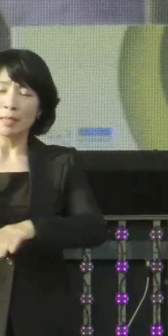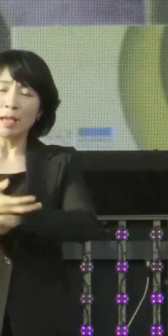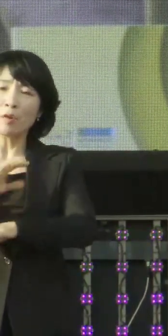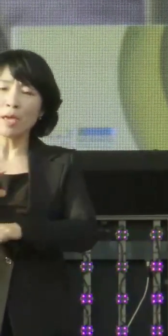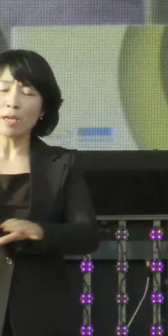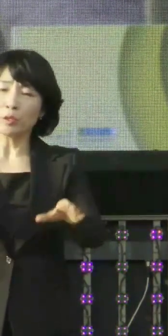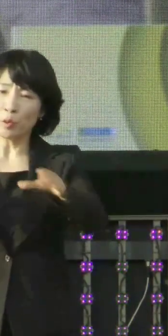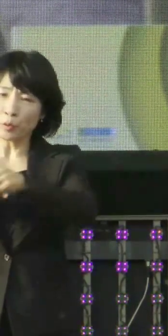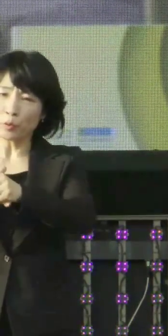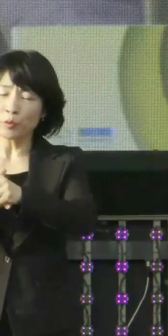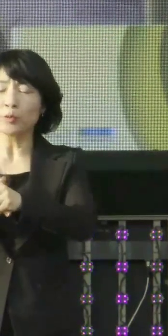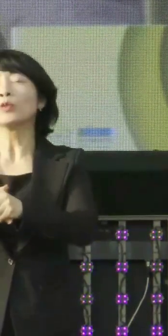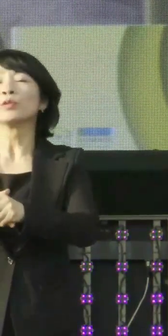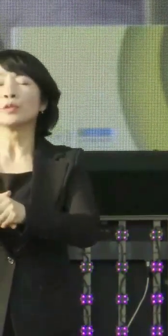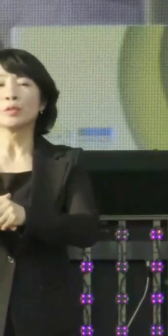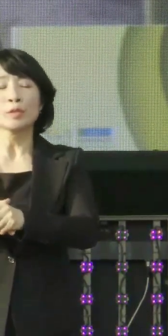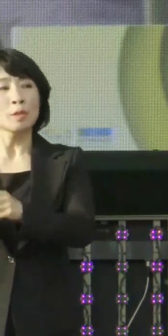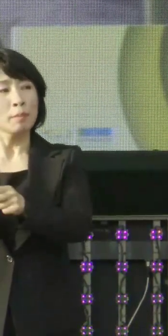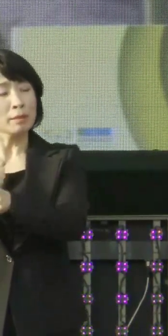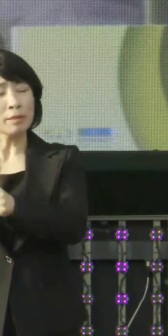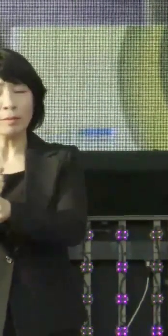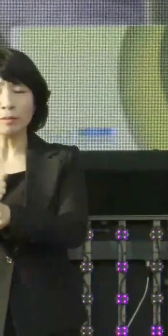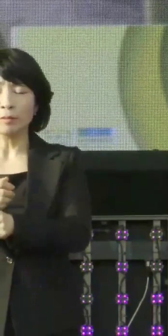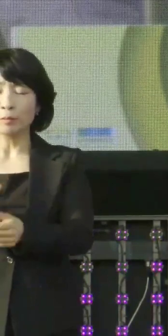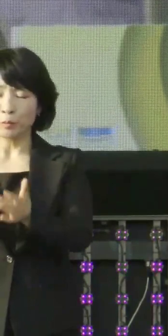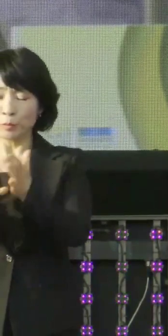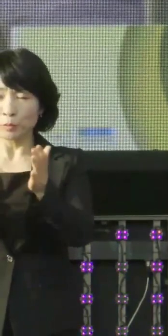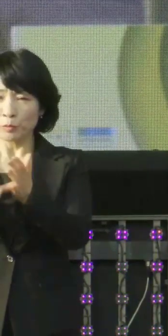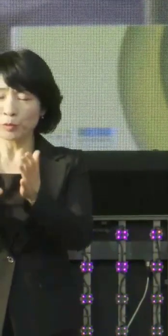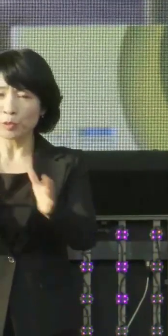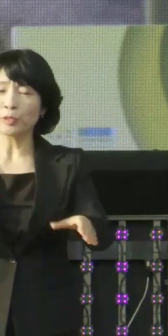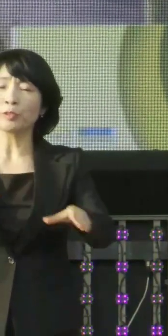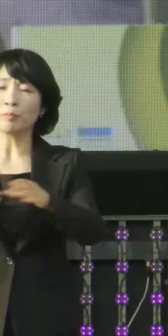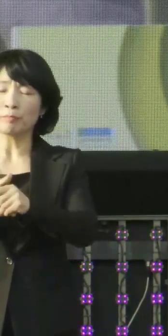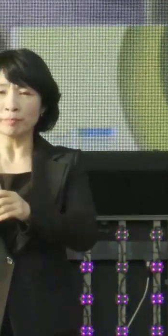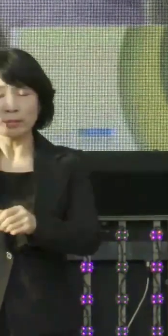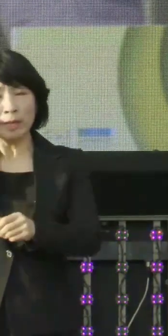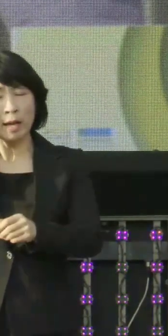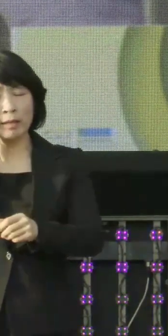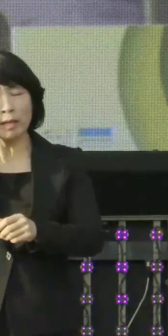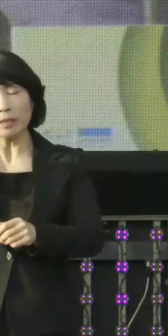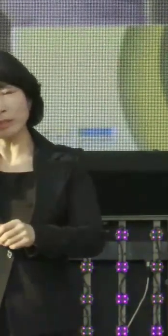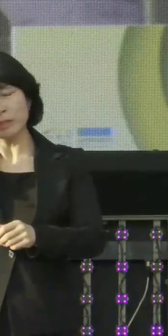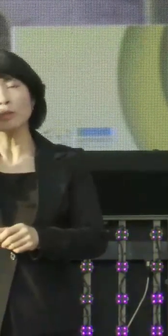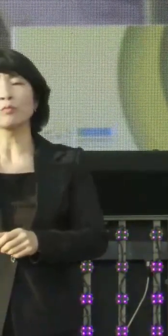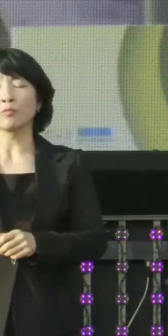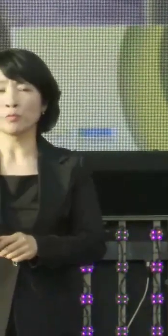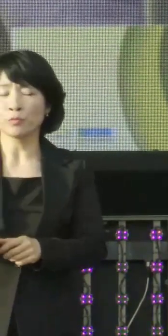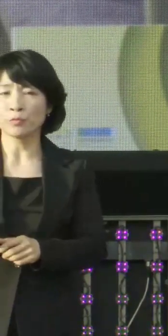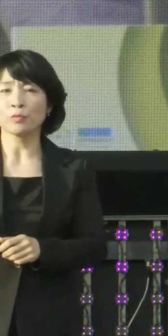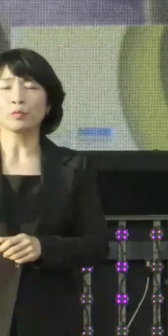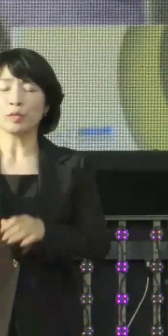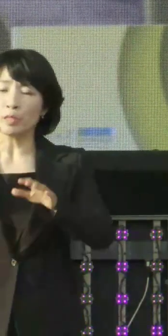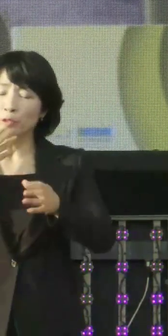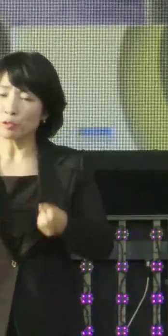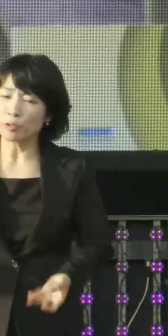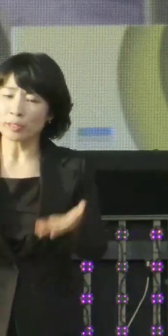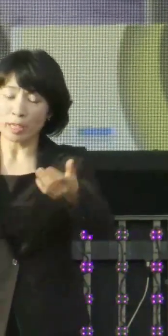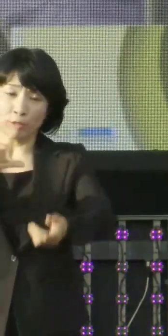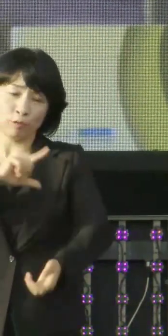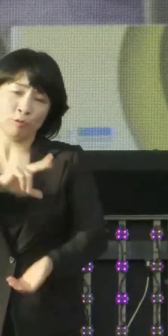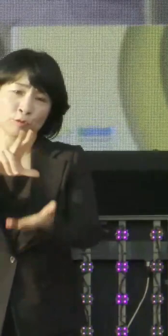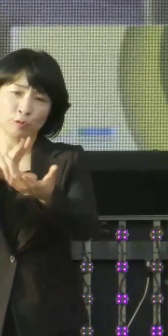작품전, 첨단 기술의 이천 도자기를 접목한 한국 세라믹 기술원전, 그리고 이번 축제